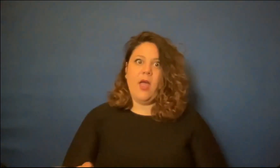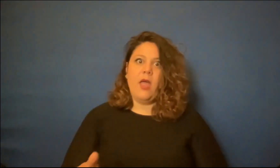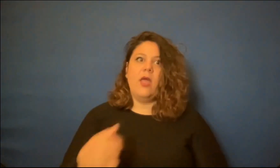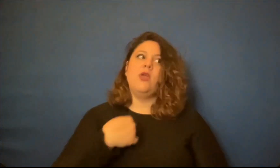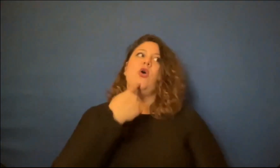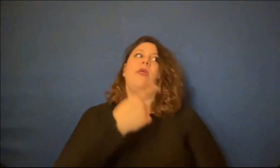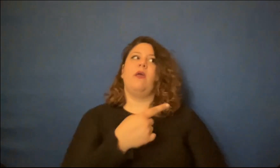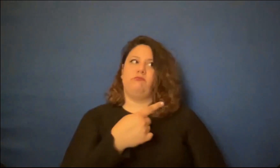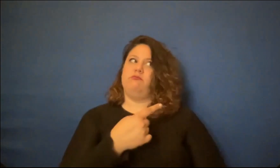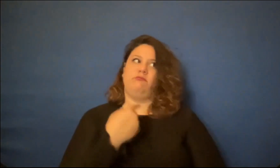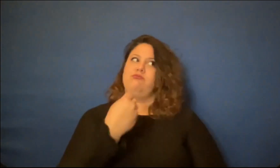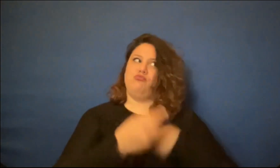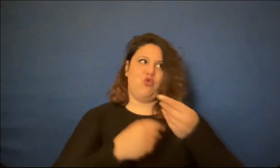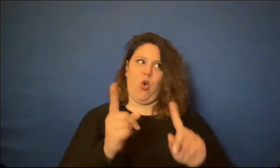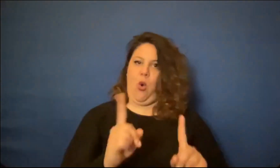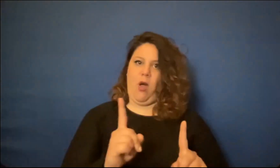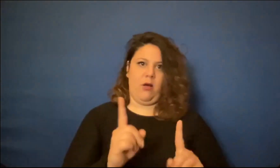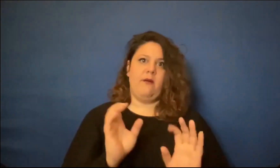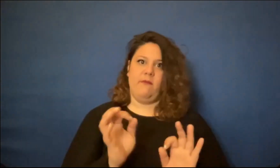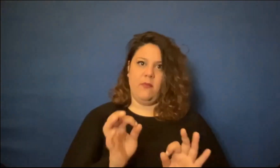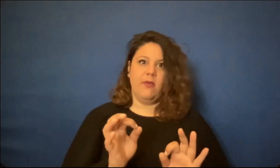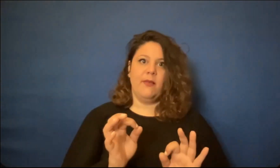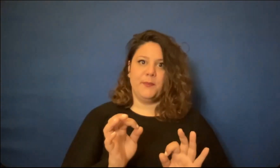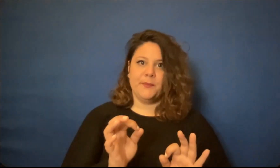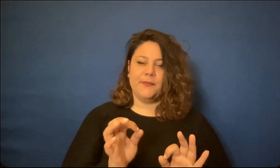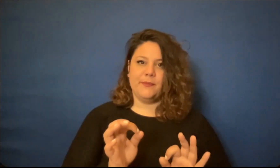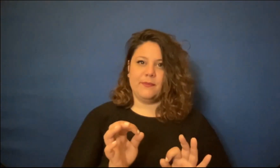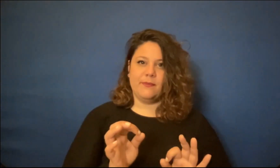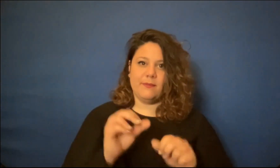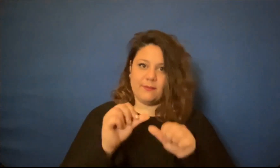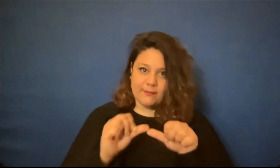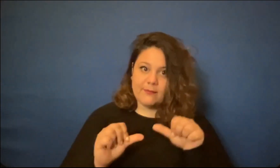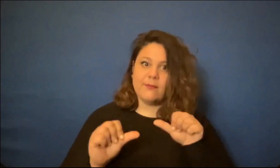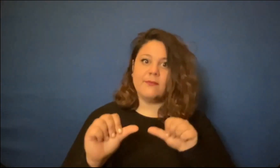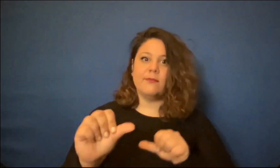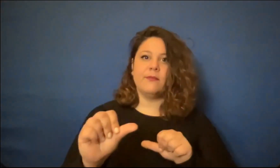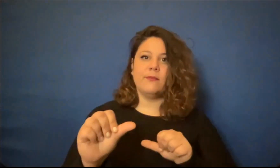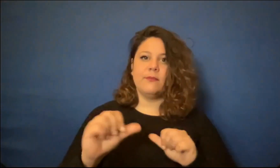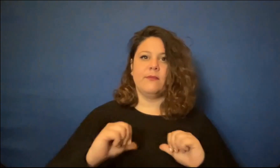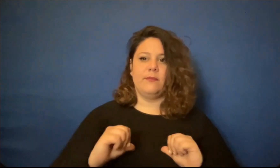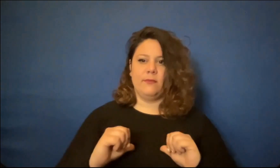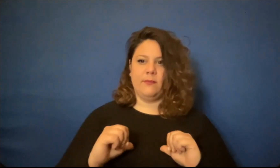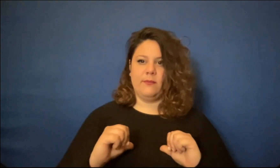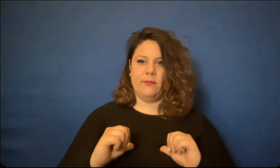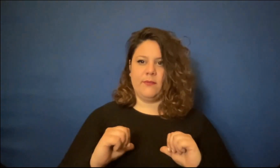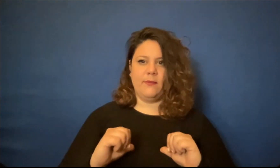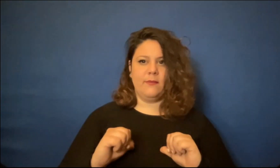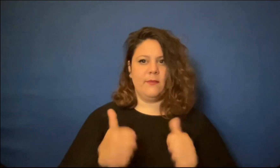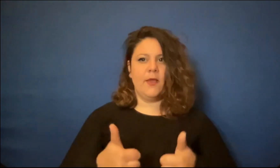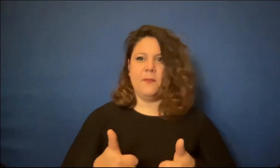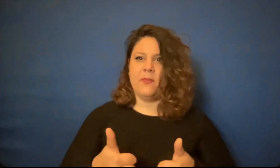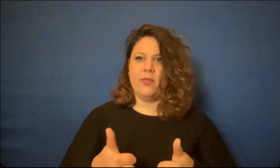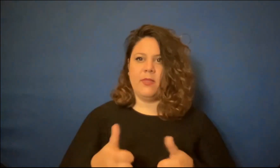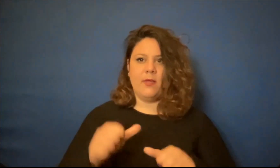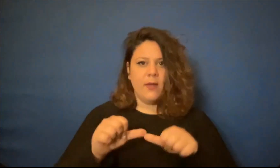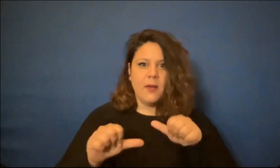no me conviene. Yo ya no digo, y de ahí en ese momento empecé a comentar todo. Yo ya ahí, cuando le